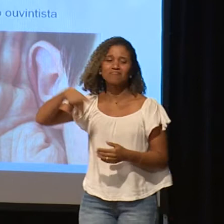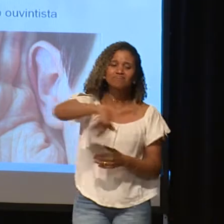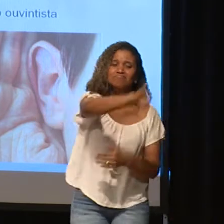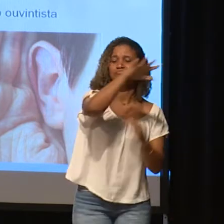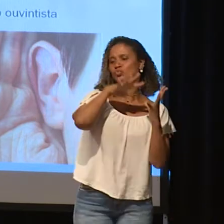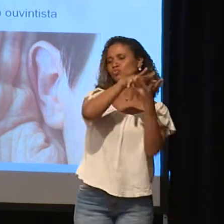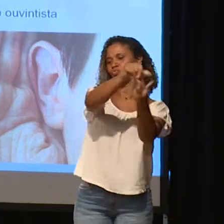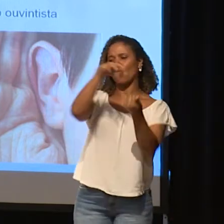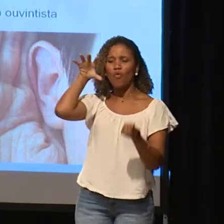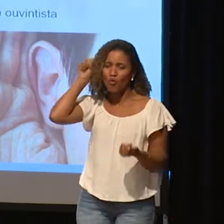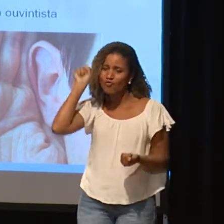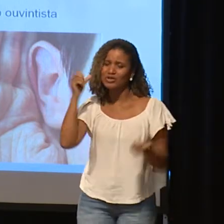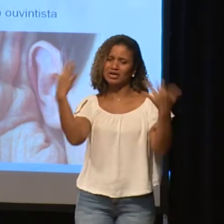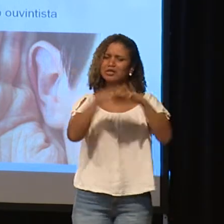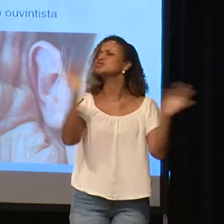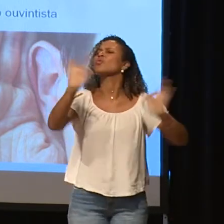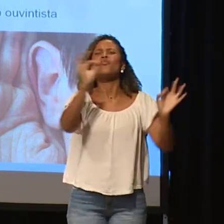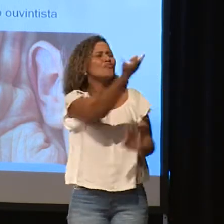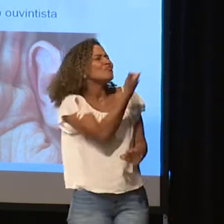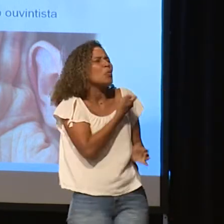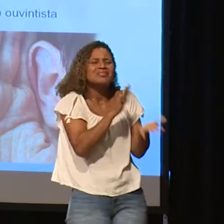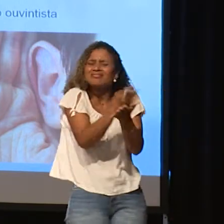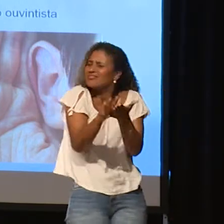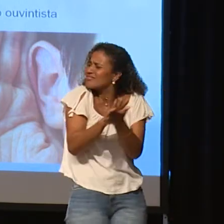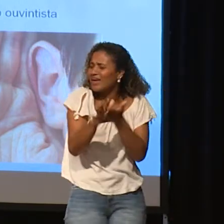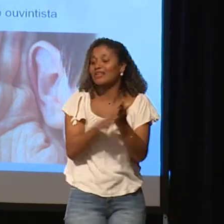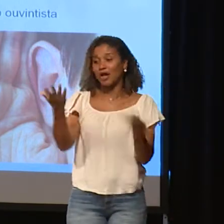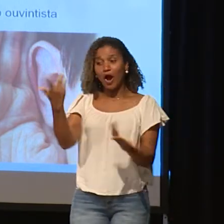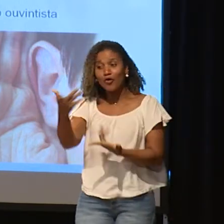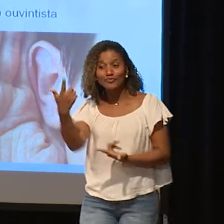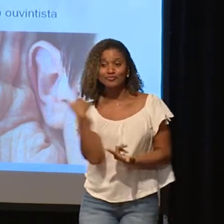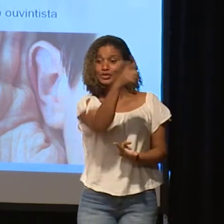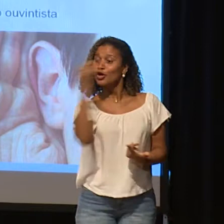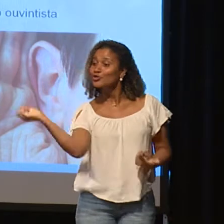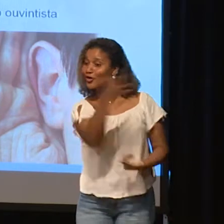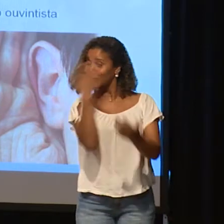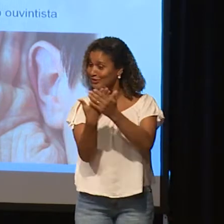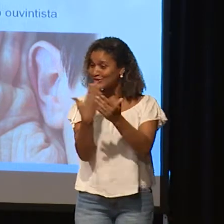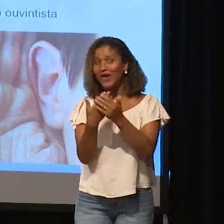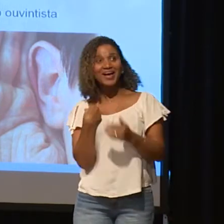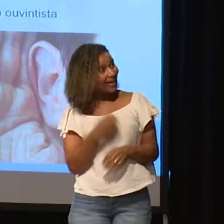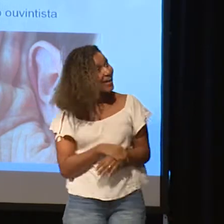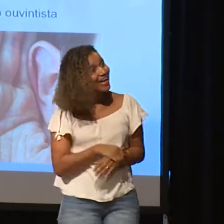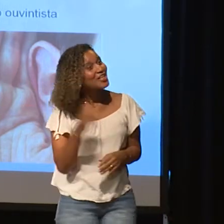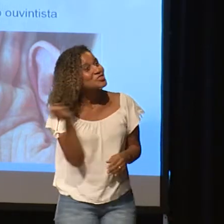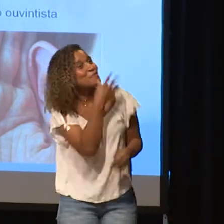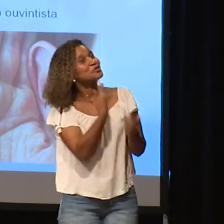olha só, meu filho, você vai para uma escola, você vai para o mundo dos ouvintes, né? Eles não me falaram nada disso, que eu iria para o mundo dos ouvintes. Eles simplesmente me matricularam,